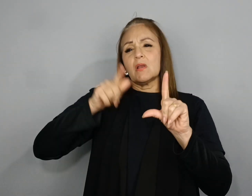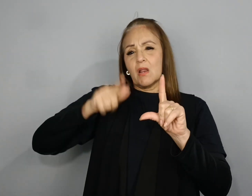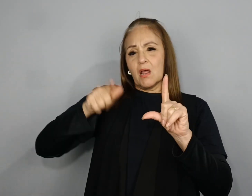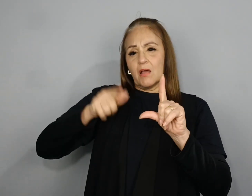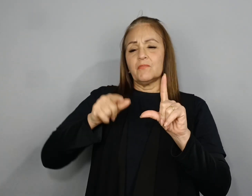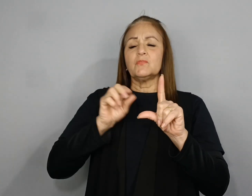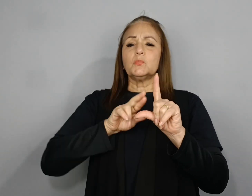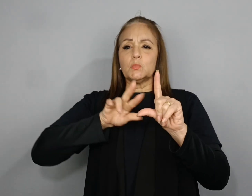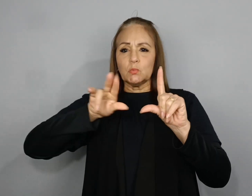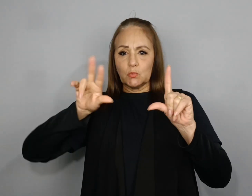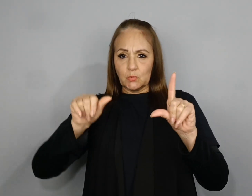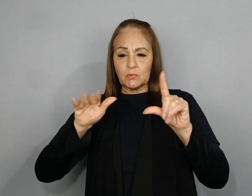ser transmitida.